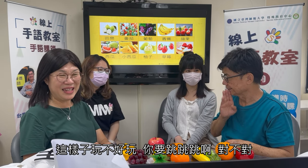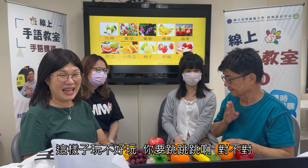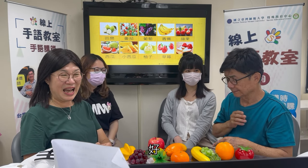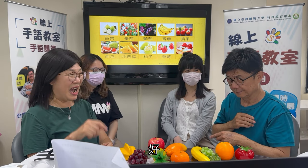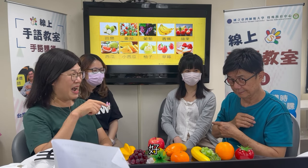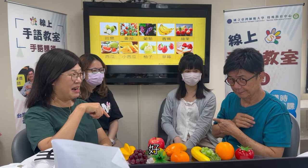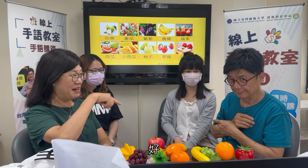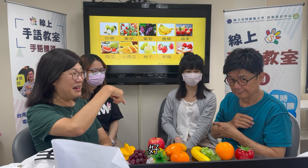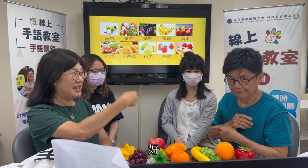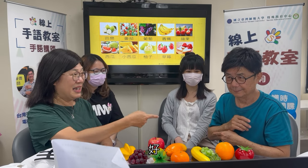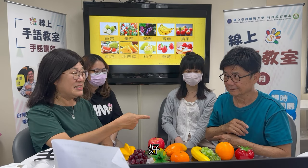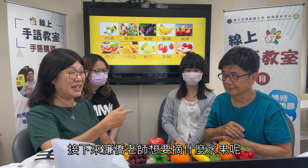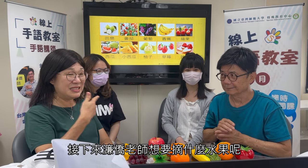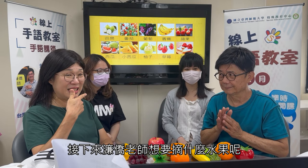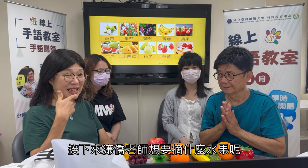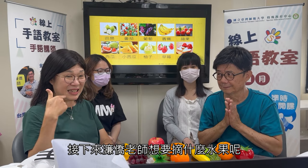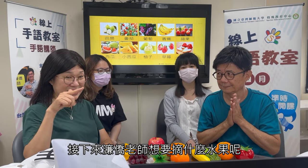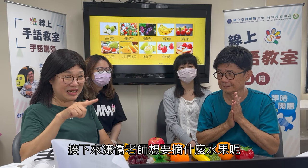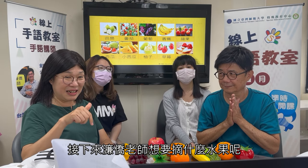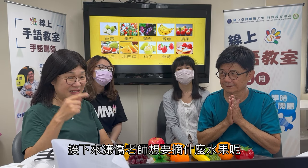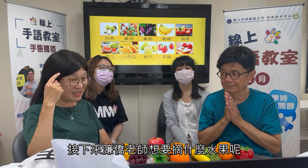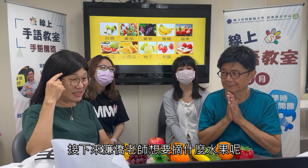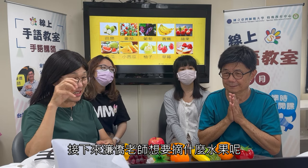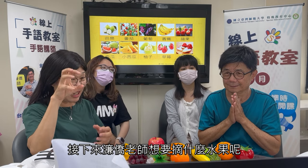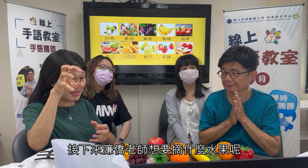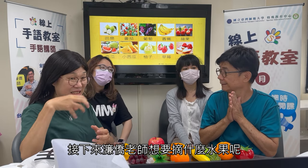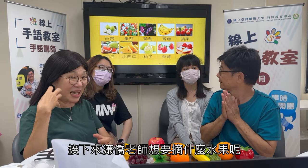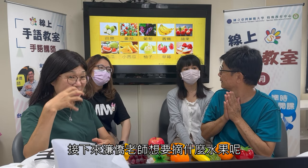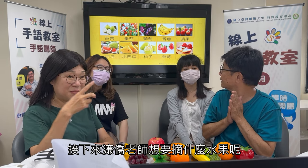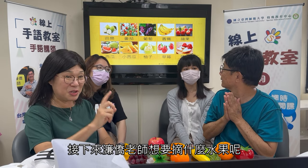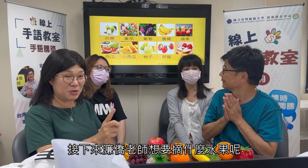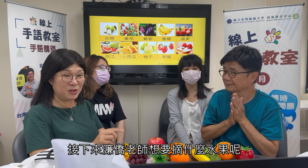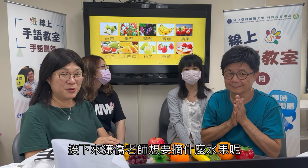啊。好，接下来连桥老师想要摘什么水果呢？